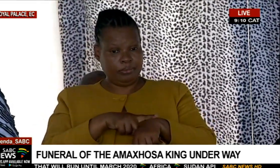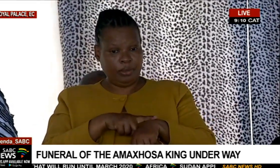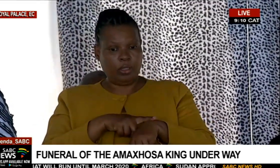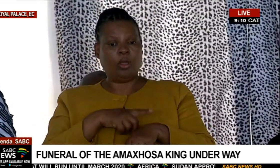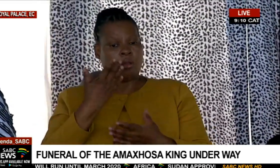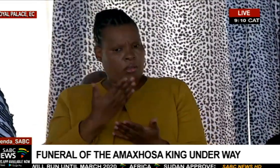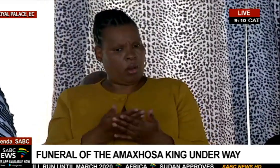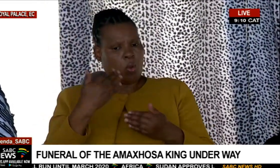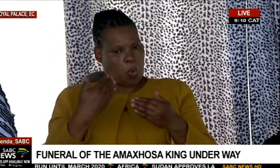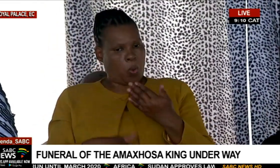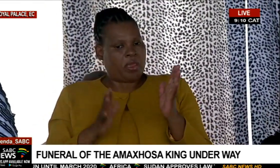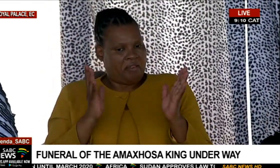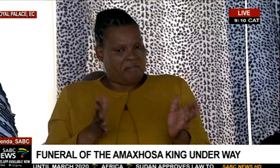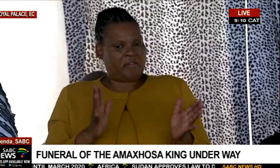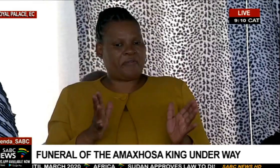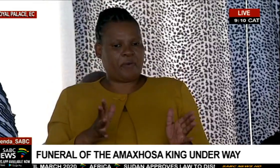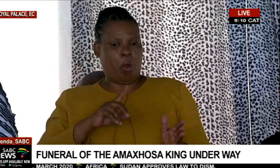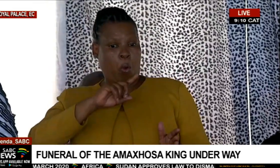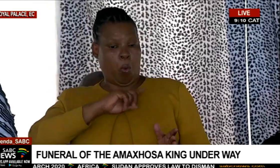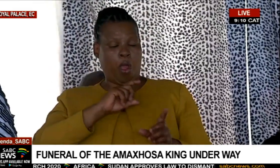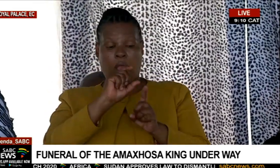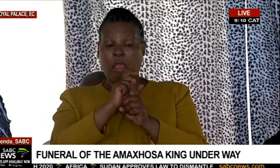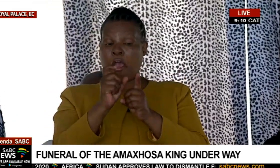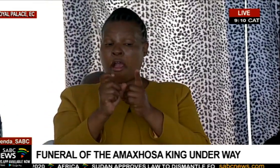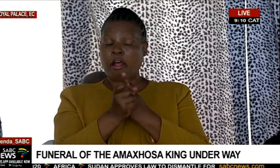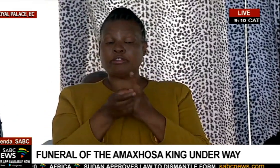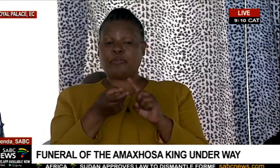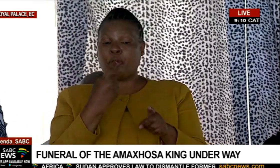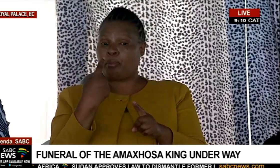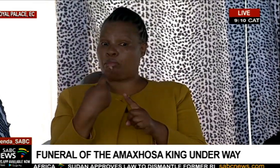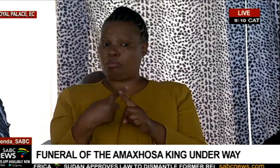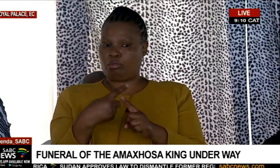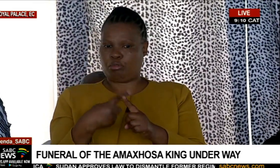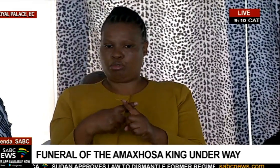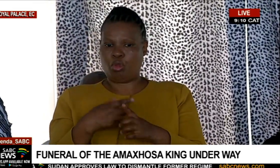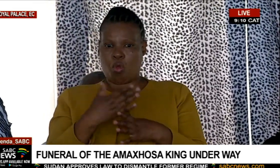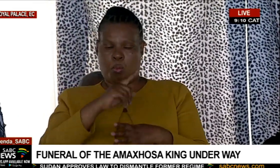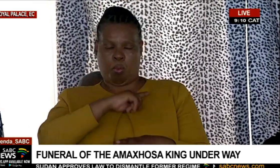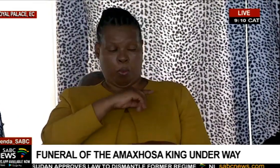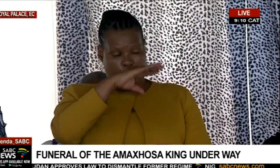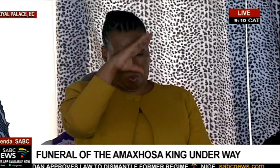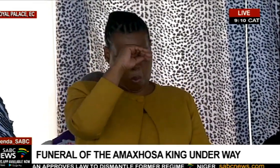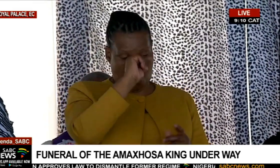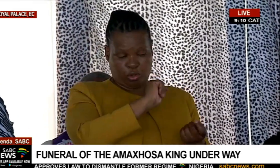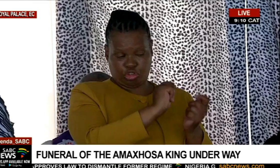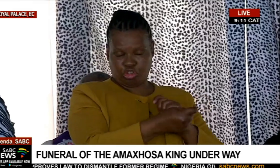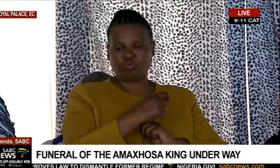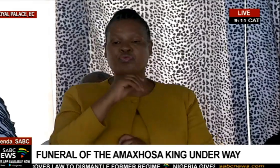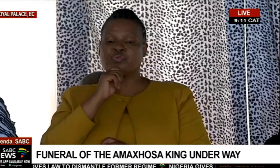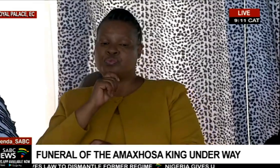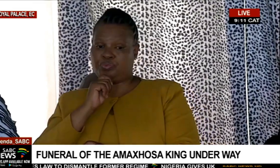uyile esuthwini ezalisekisa usikodala kaXhosa wokuphuma ebukhwenkweni ungene